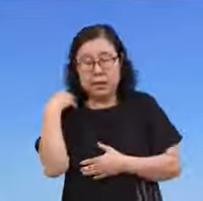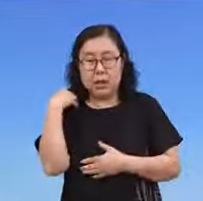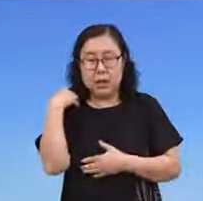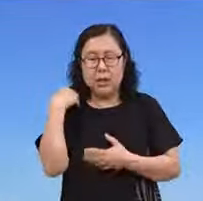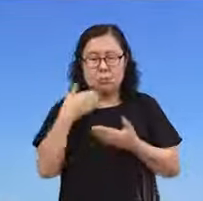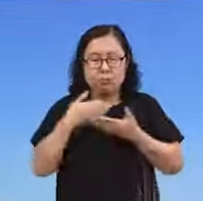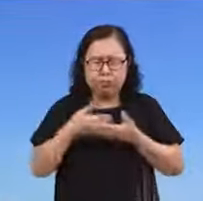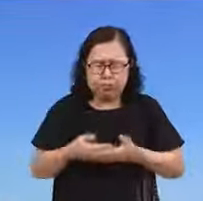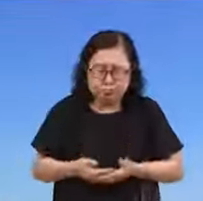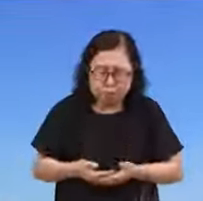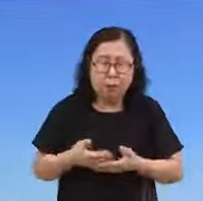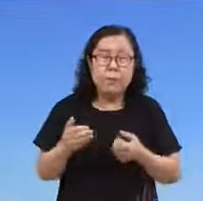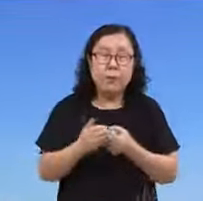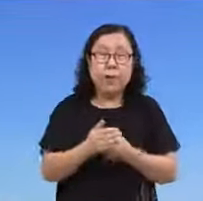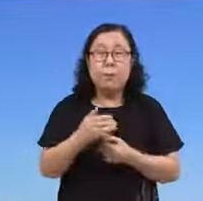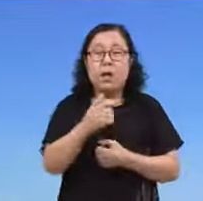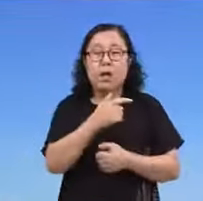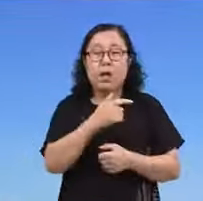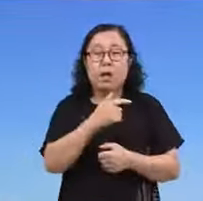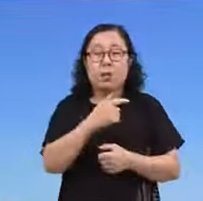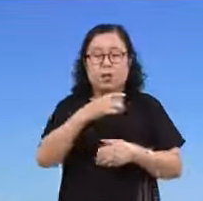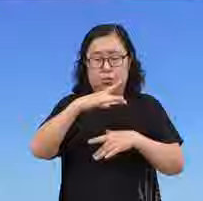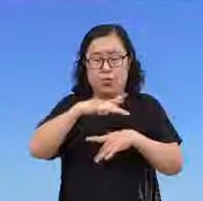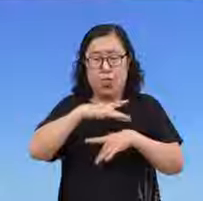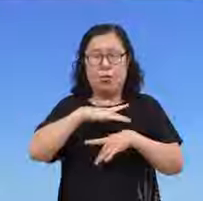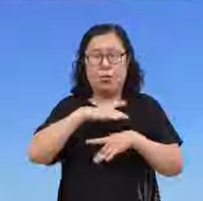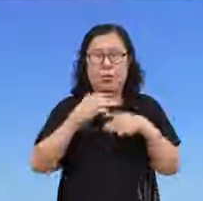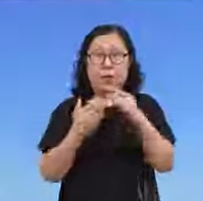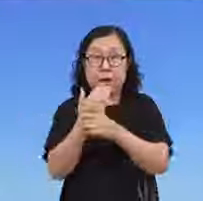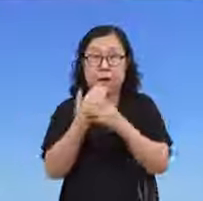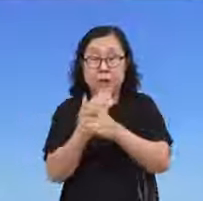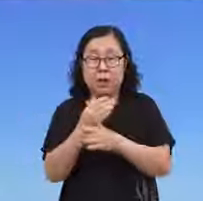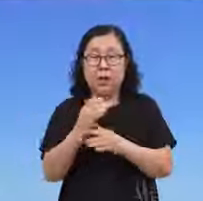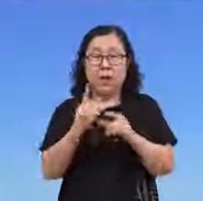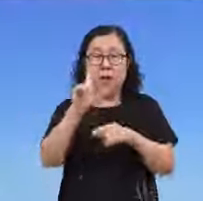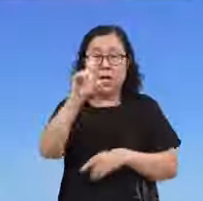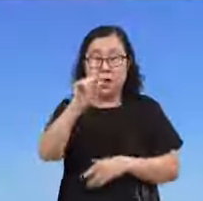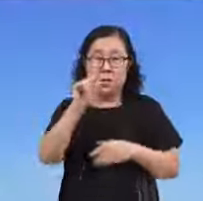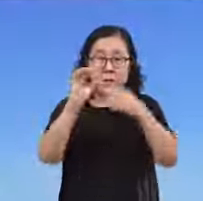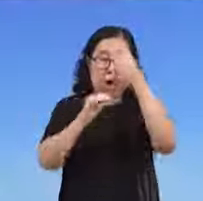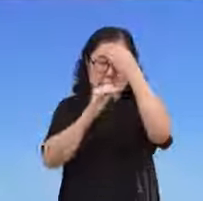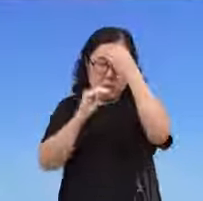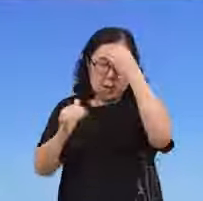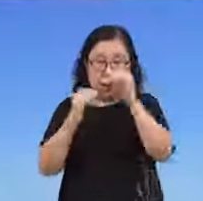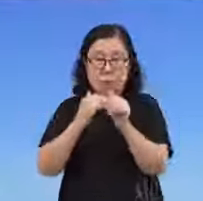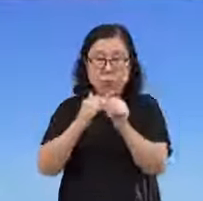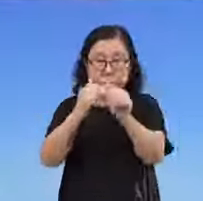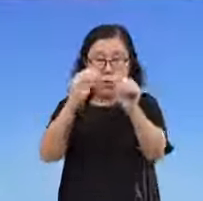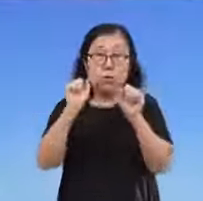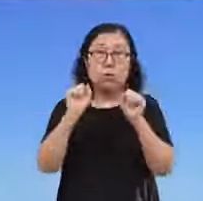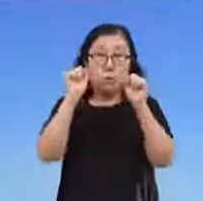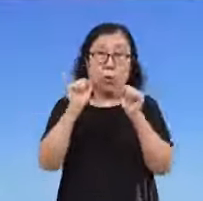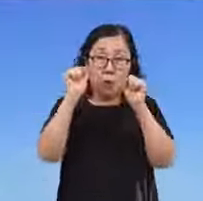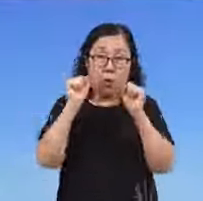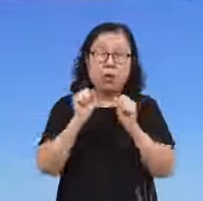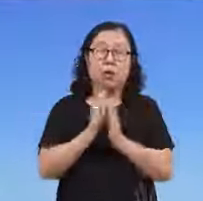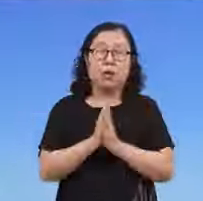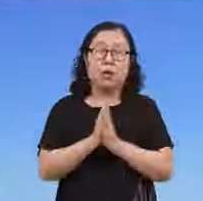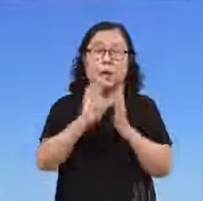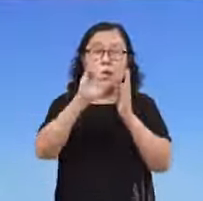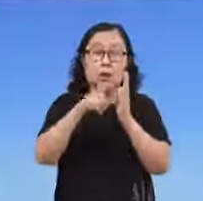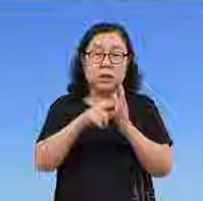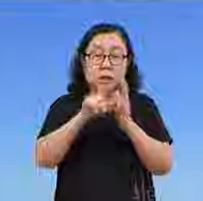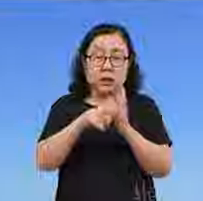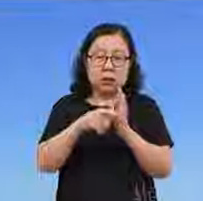지금 같이 느끼고 있는 상황 아니겠습니까? 예를 들면 1만 순도 파송 운동, 이제 시간이